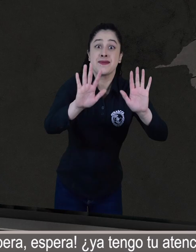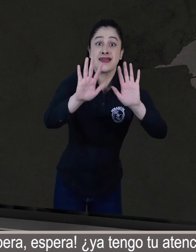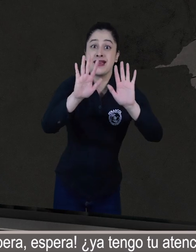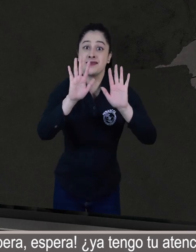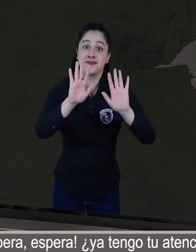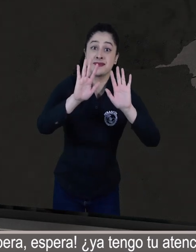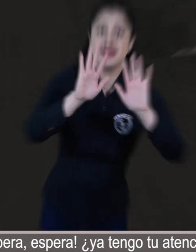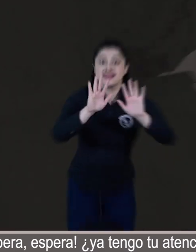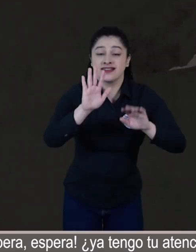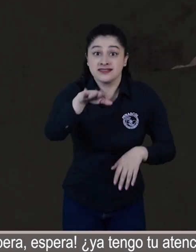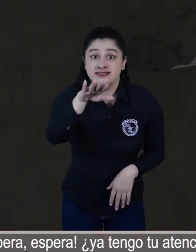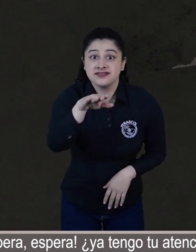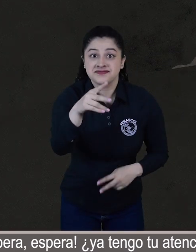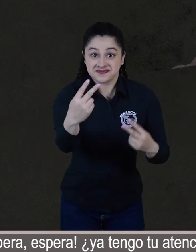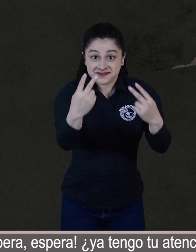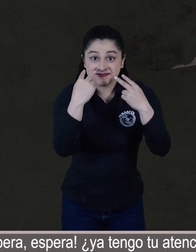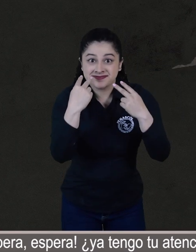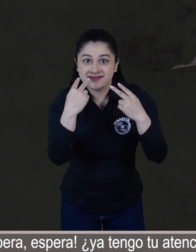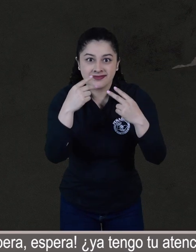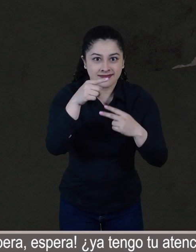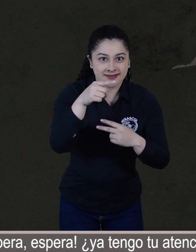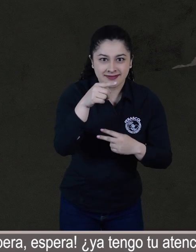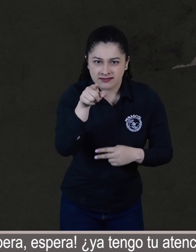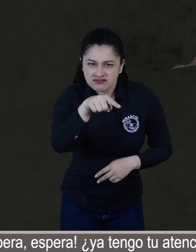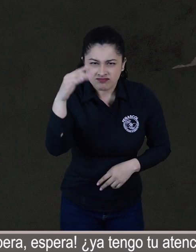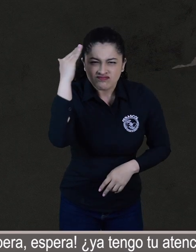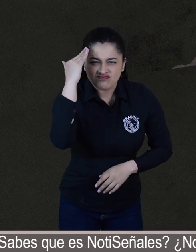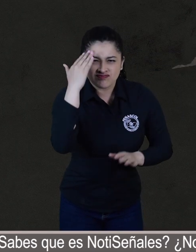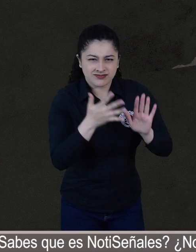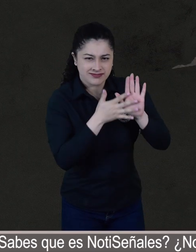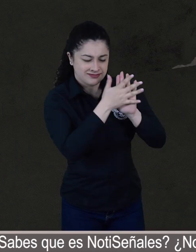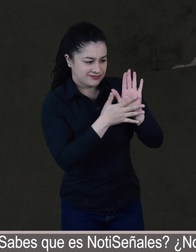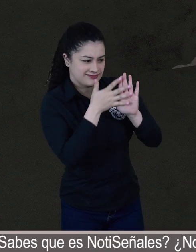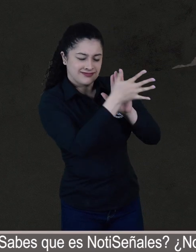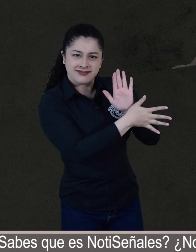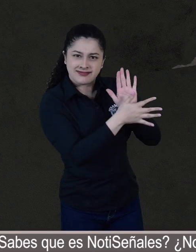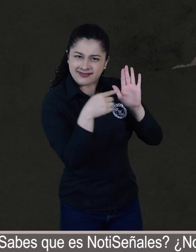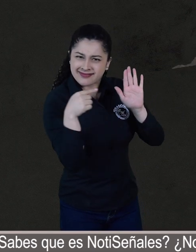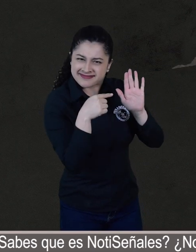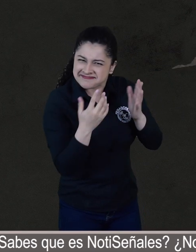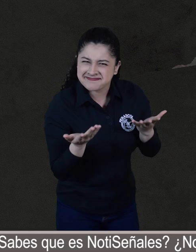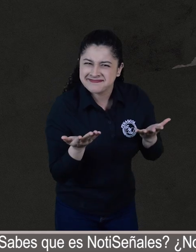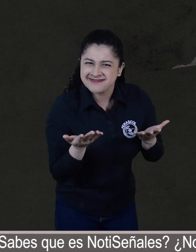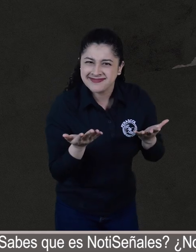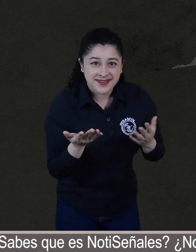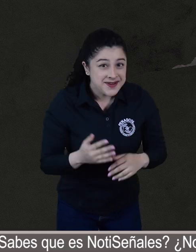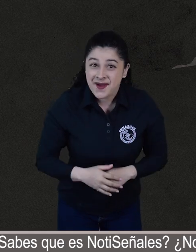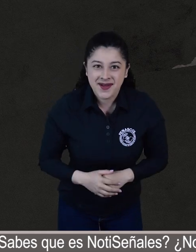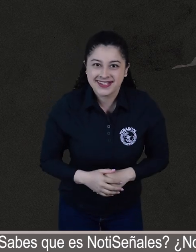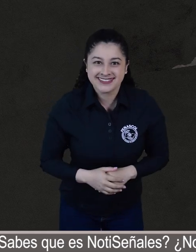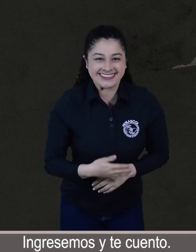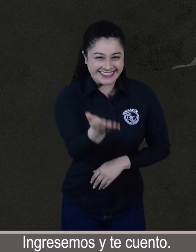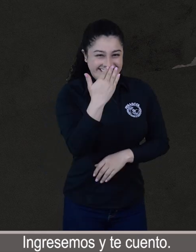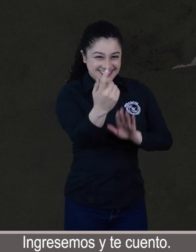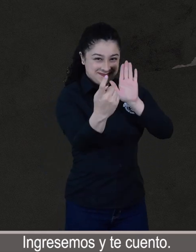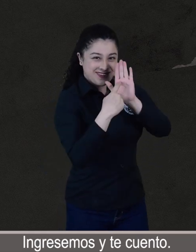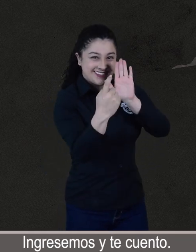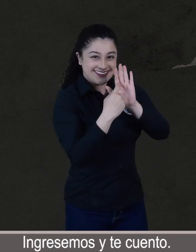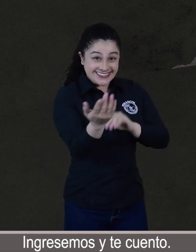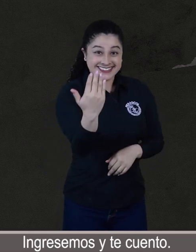¡Espera, espera! ¿Ya tengo tu atención? ¿Sabes qué es Noticeñales? ¿No? Ingresemos y